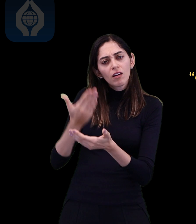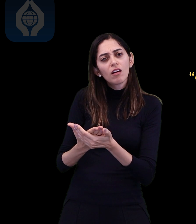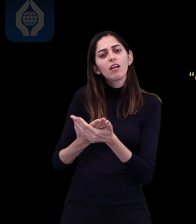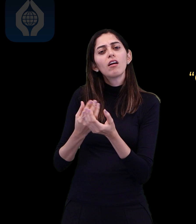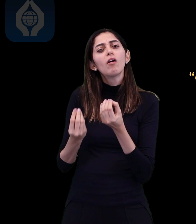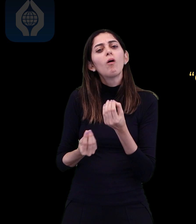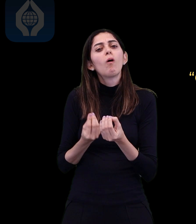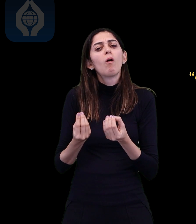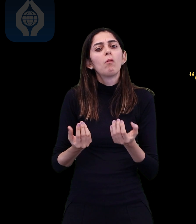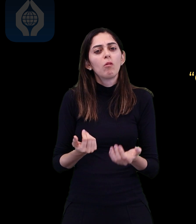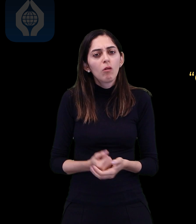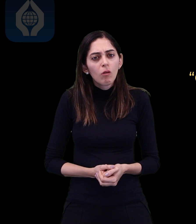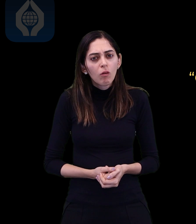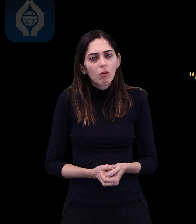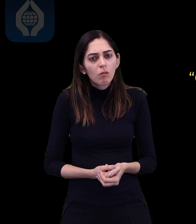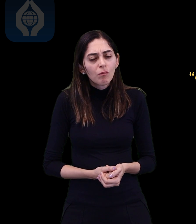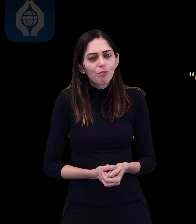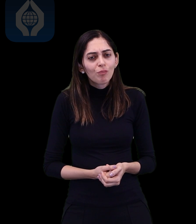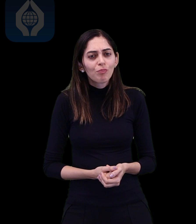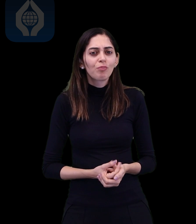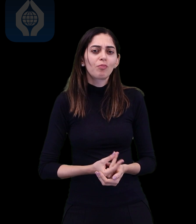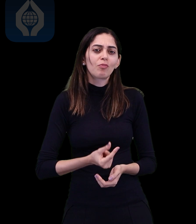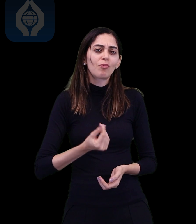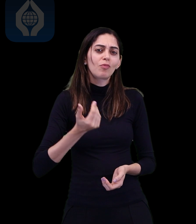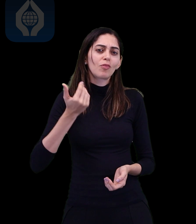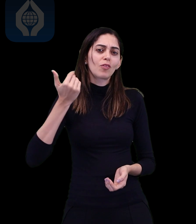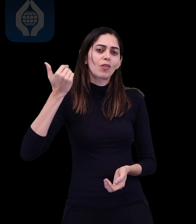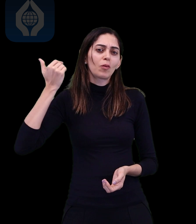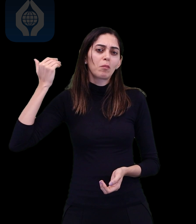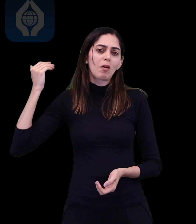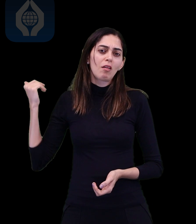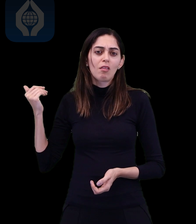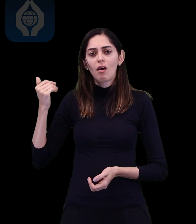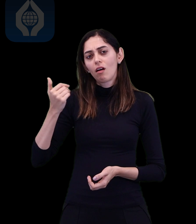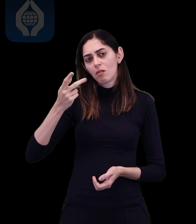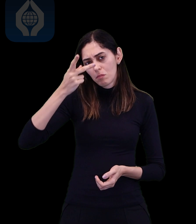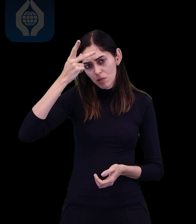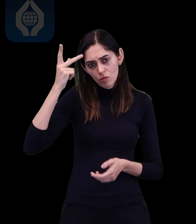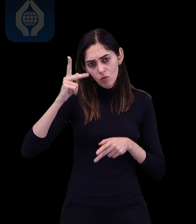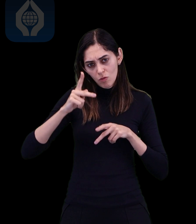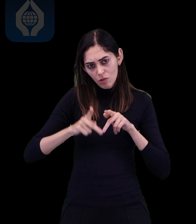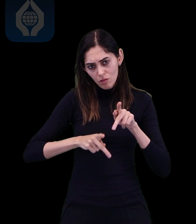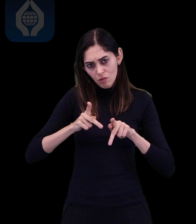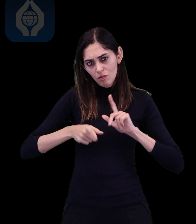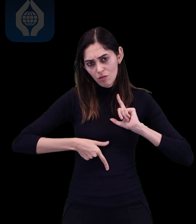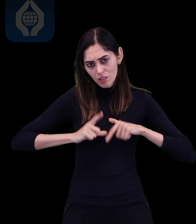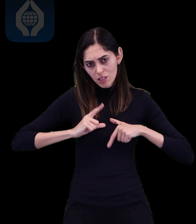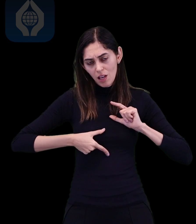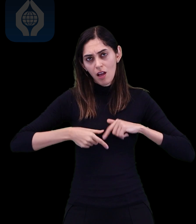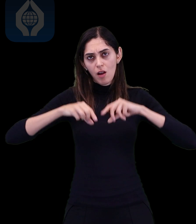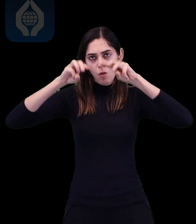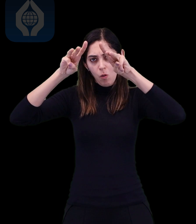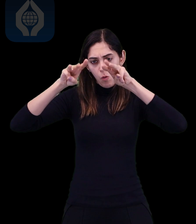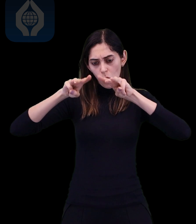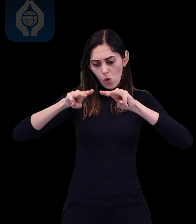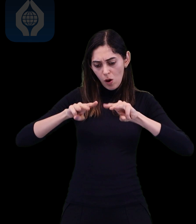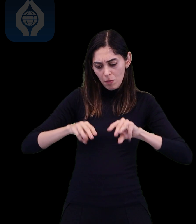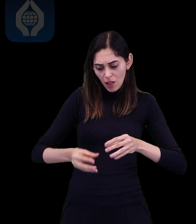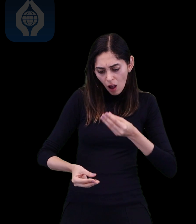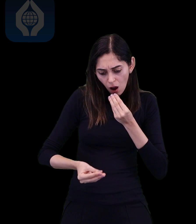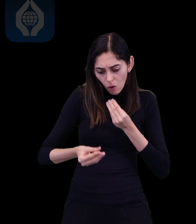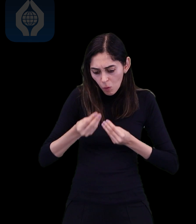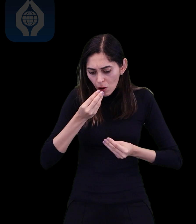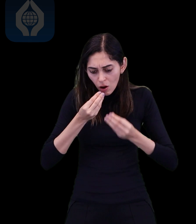no Senhor? Que fará? Nossos antepassados comeram maná no deserto, como está escrito. Ele